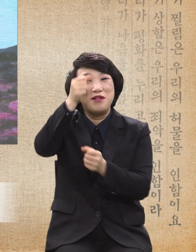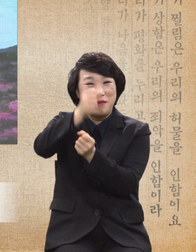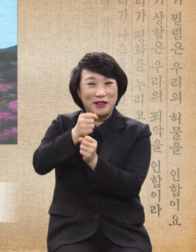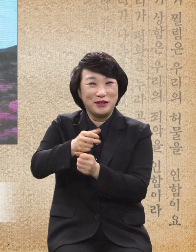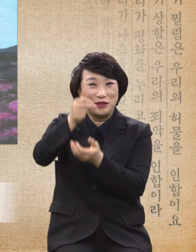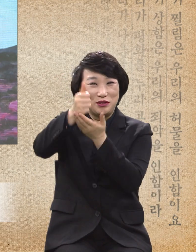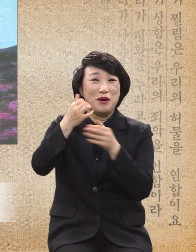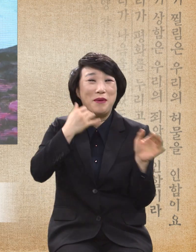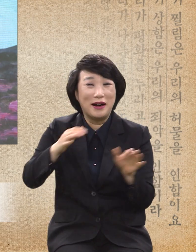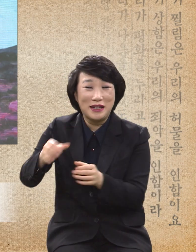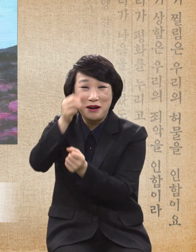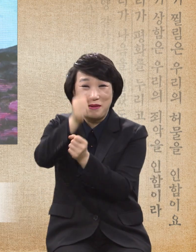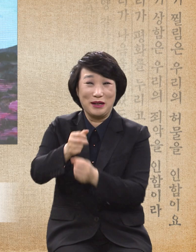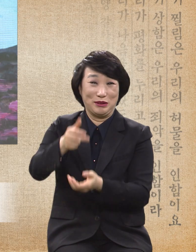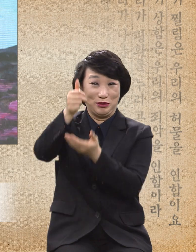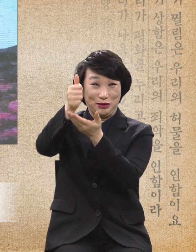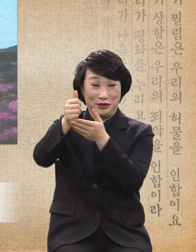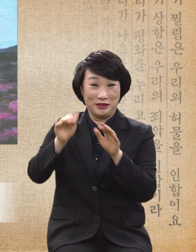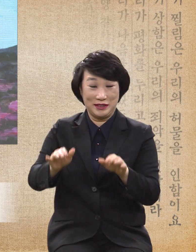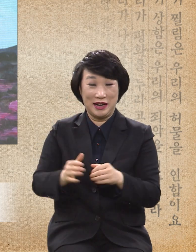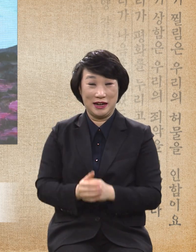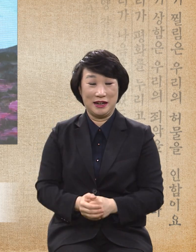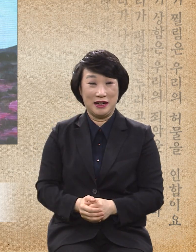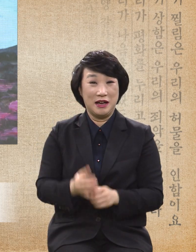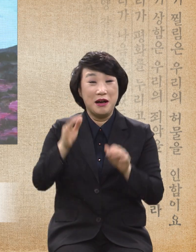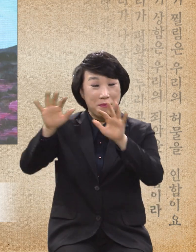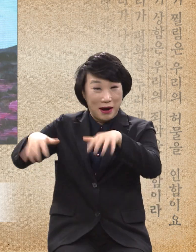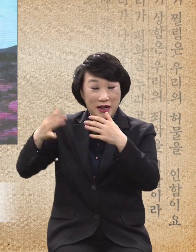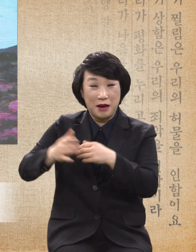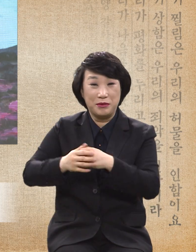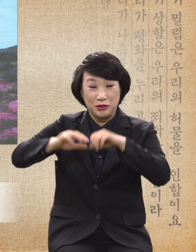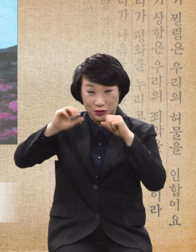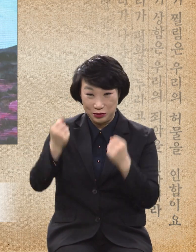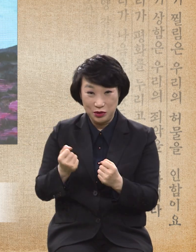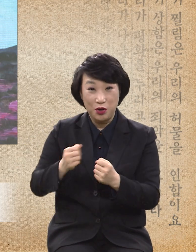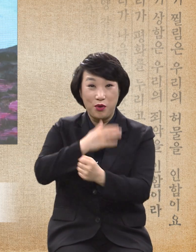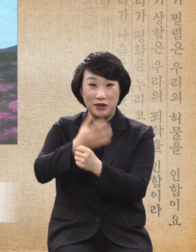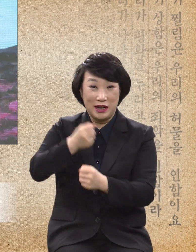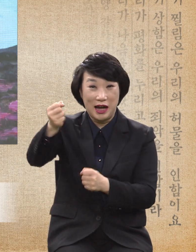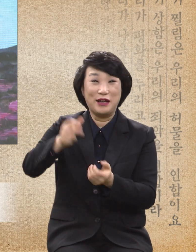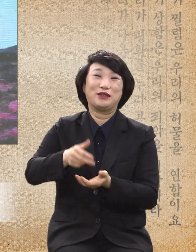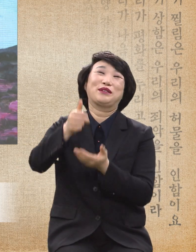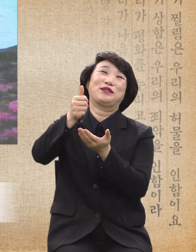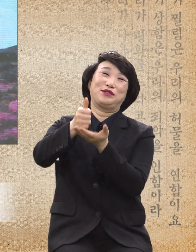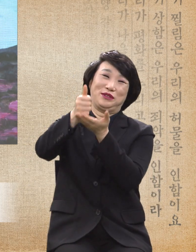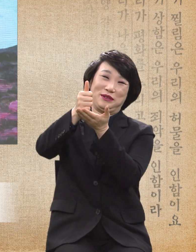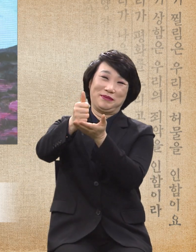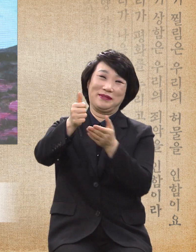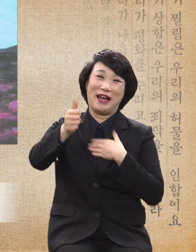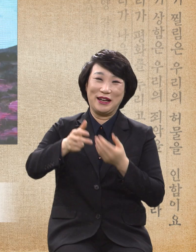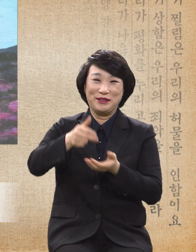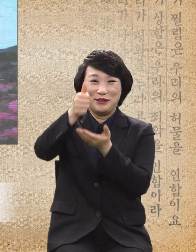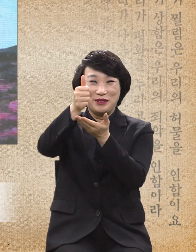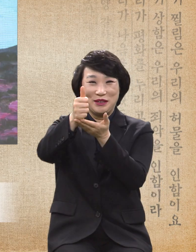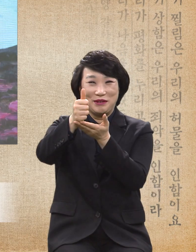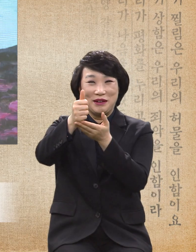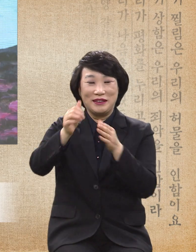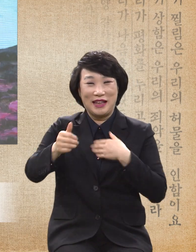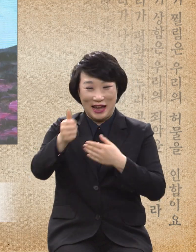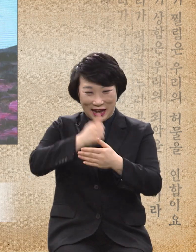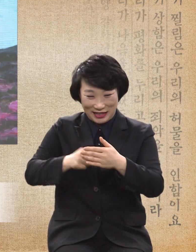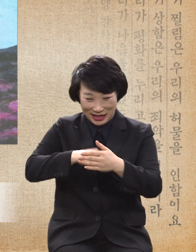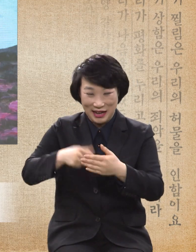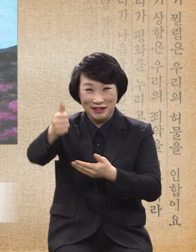자요, 바다를 지으신 자요, 바람을 복종시키는 권세에 있는 우리 주님, 주님이 내